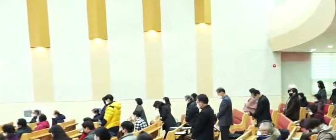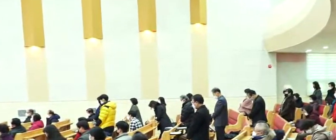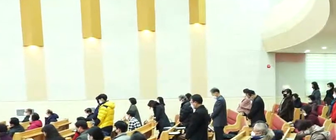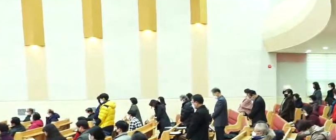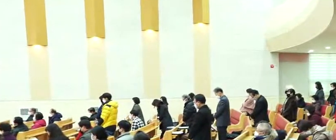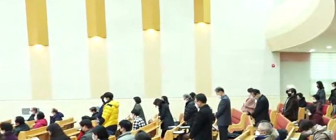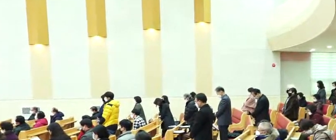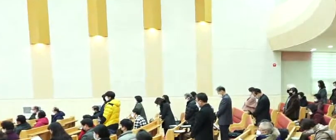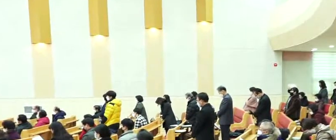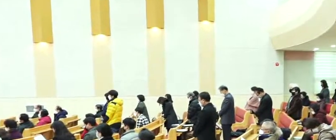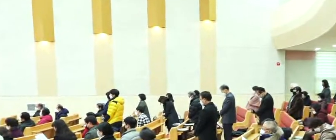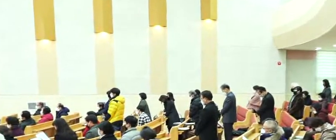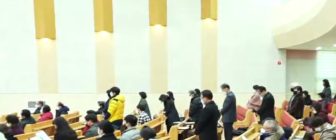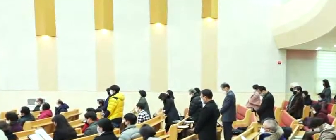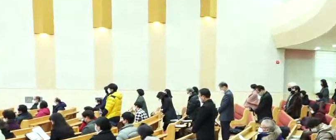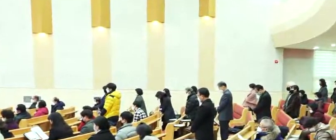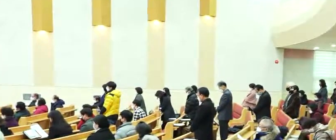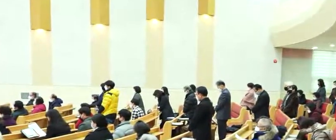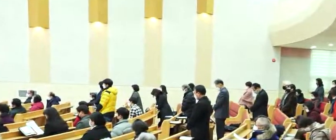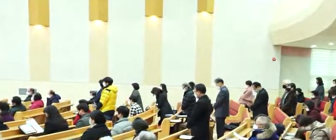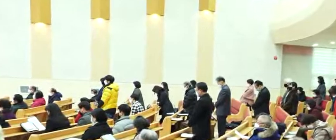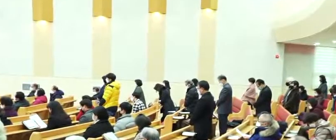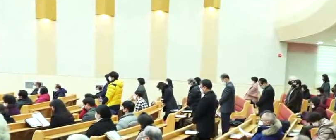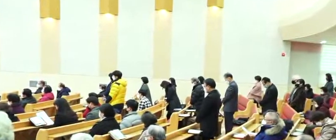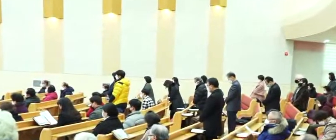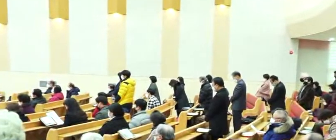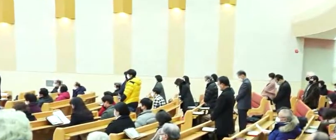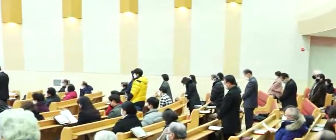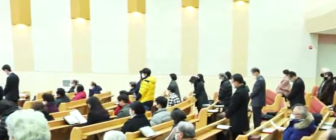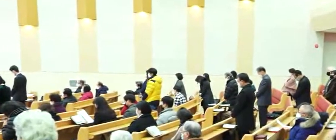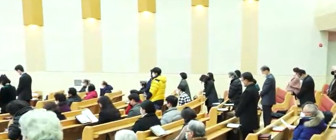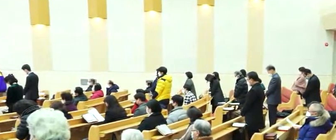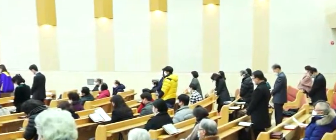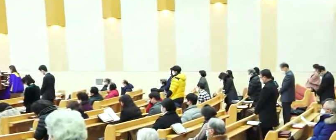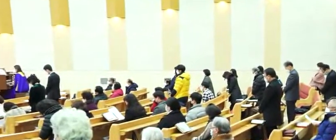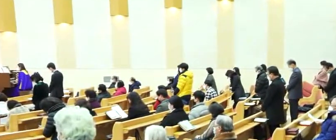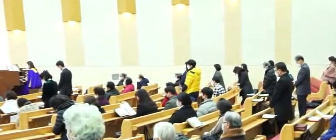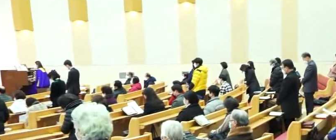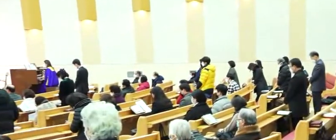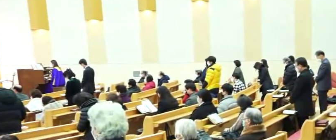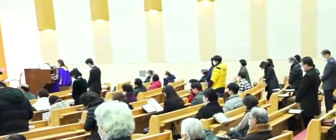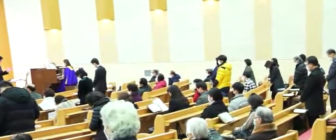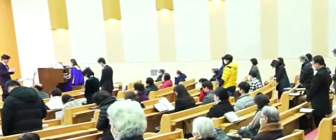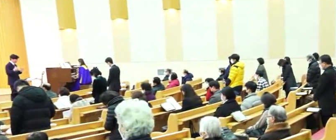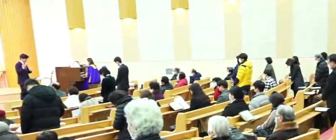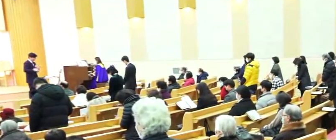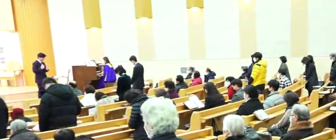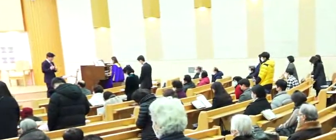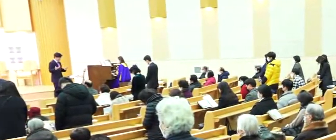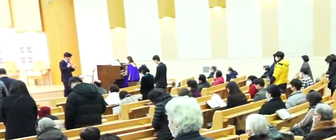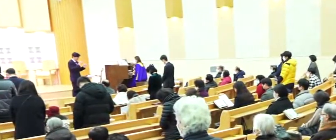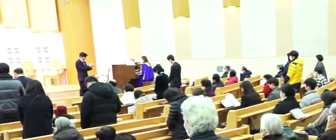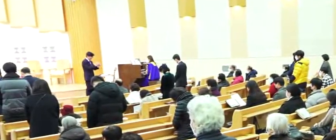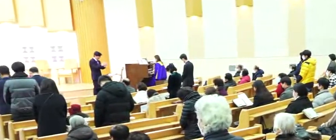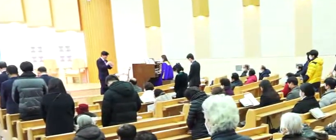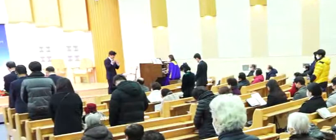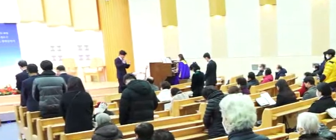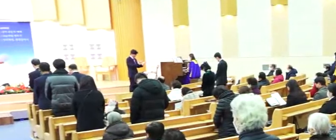않았지만 다양한 모습으로 하나님께서 부르시고 세상 속에 사명을 주신 것을 감사합니다. 이 모든 일